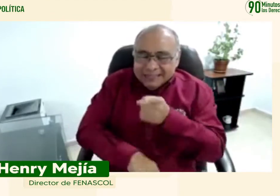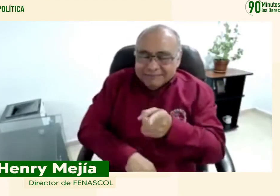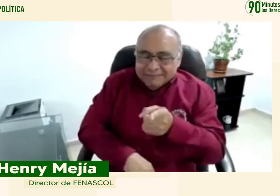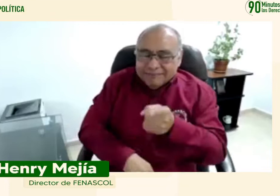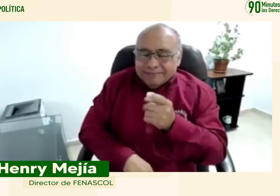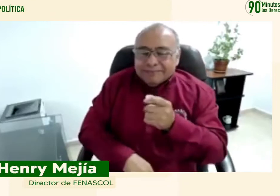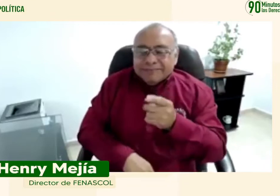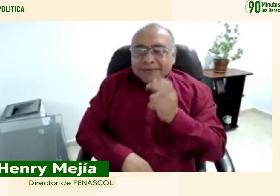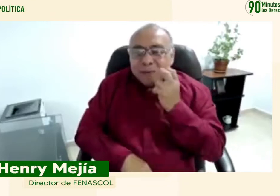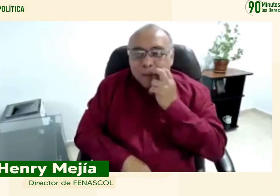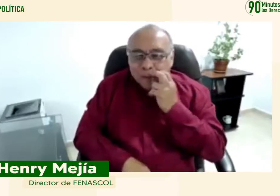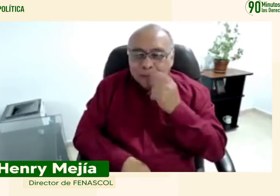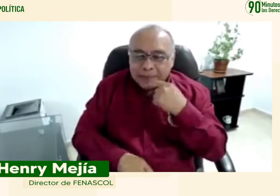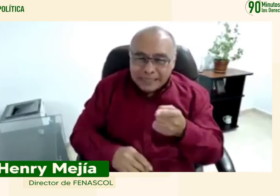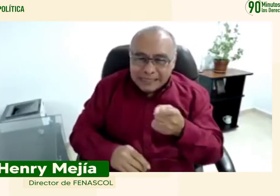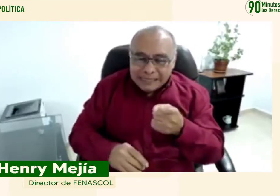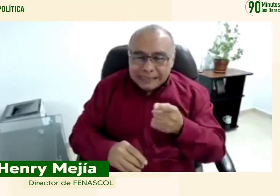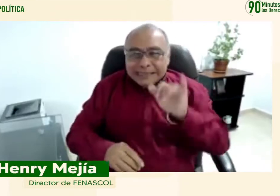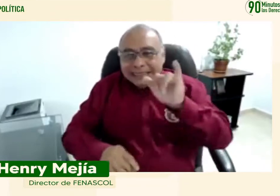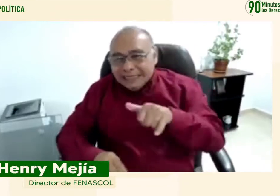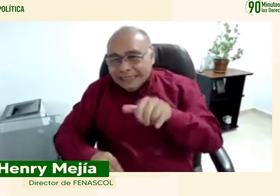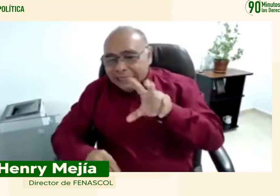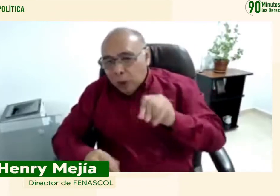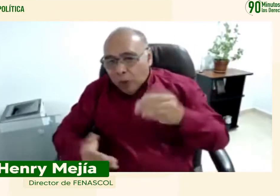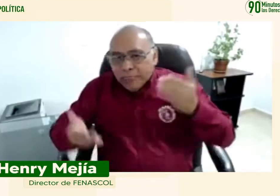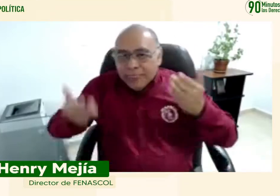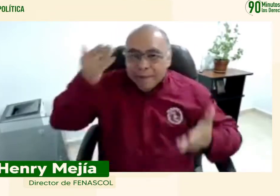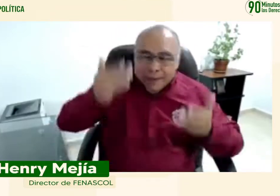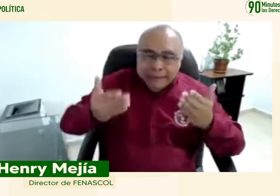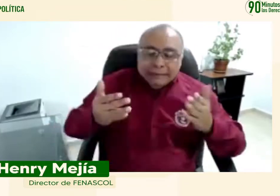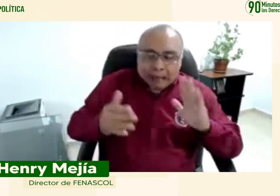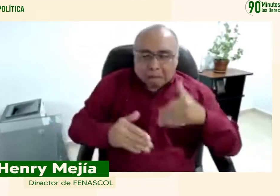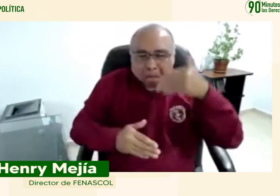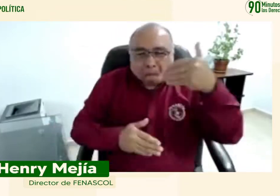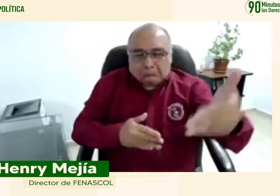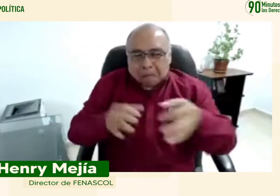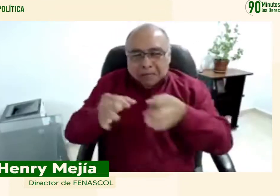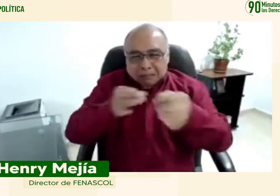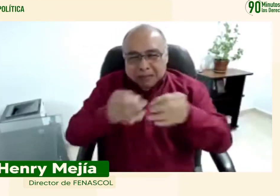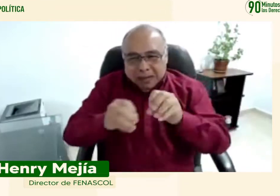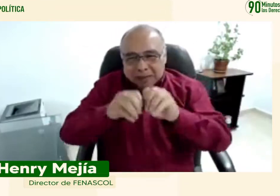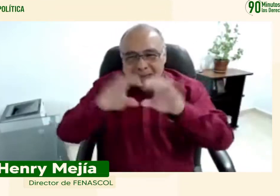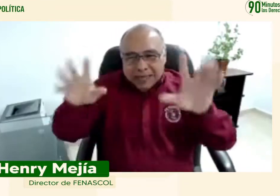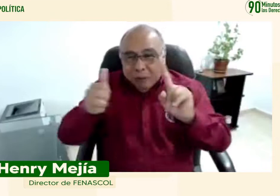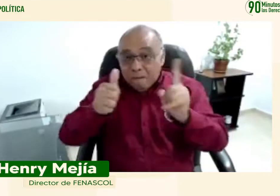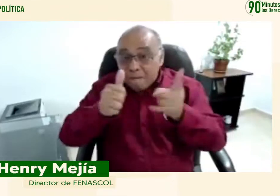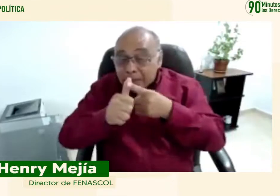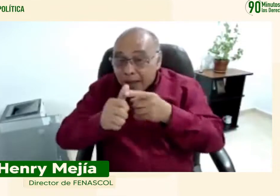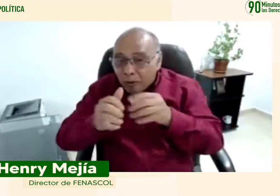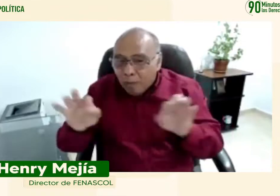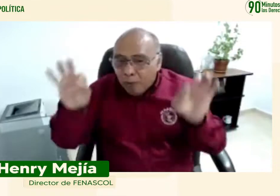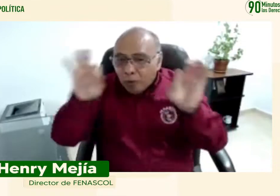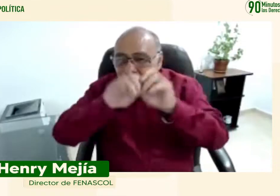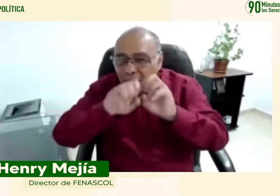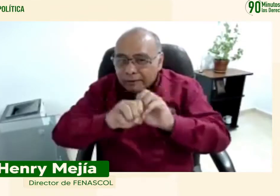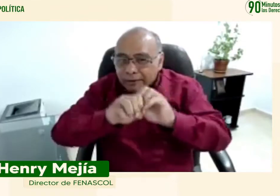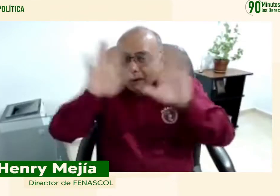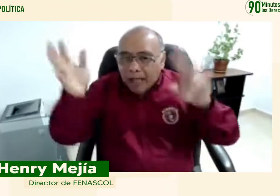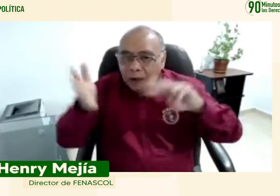extraño como organizaciones y como mencionado anteriormente anderson si no depende y ya después hablaremos de esto mucho más